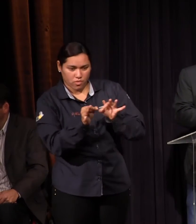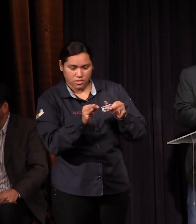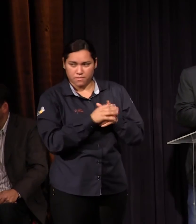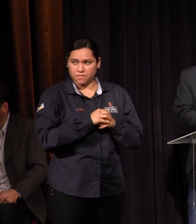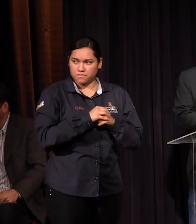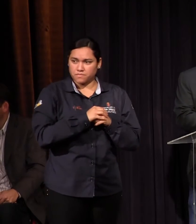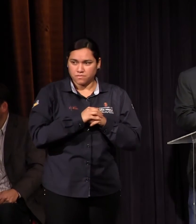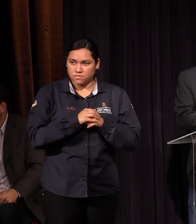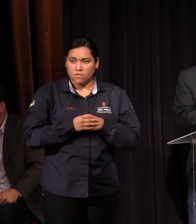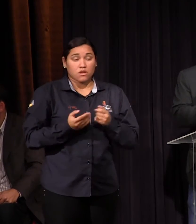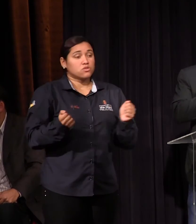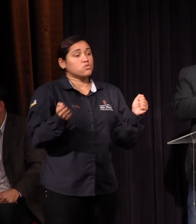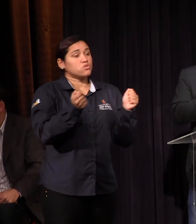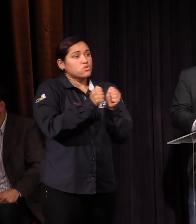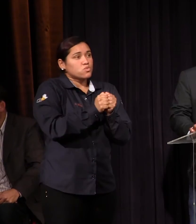acompanhado